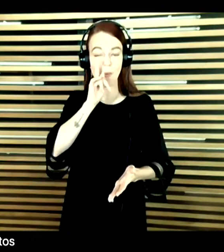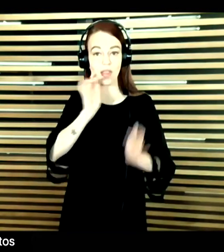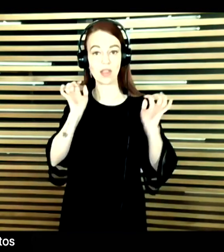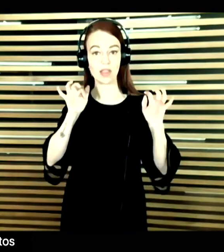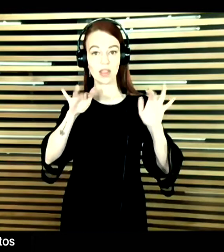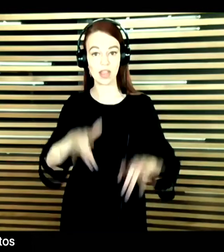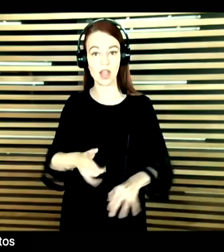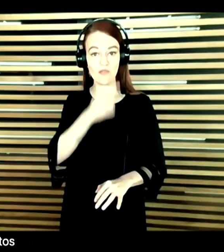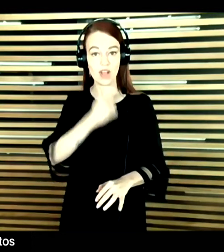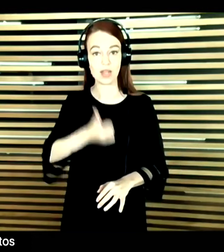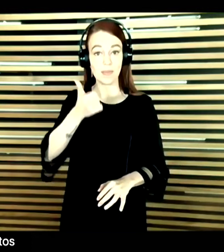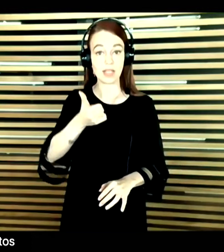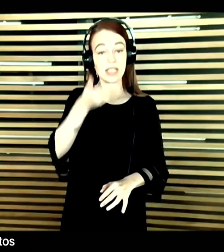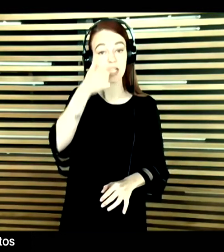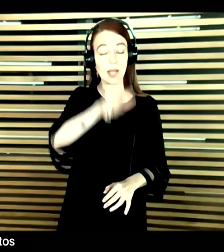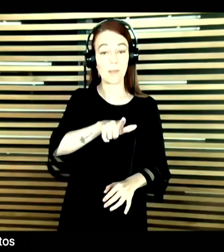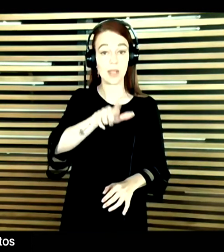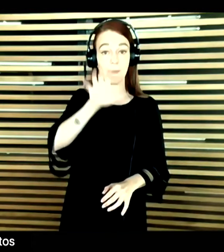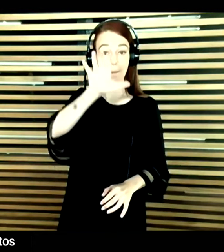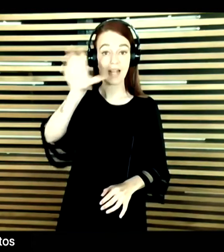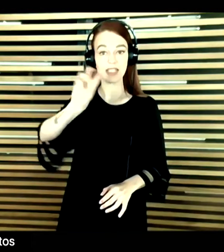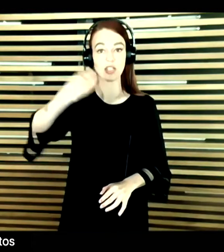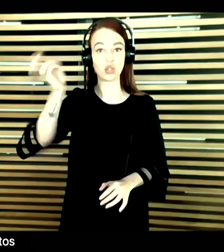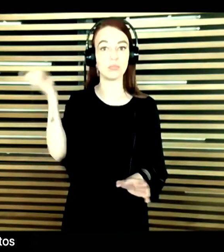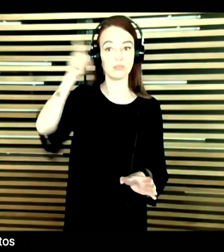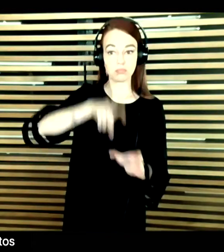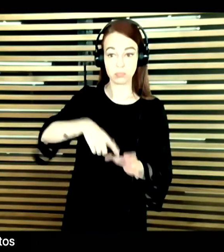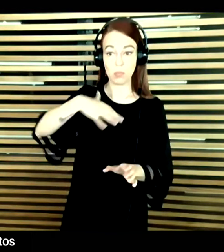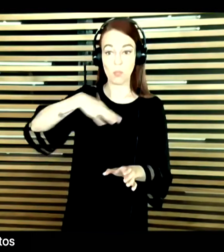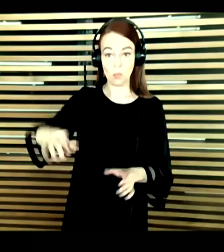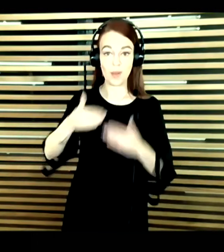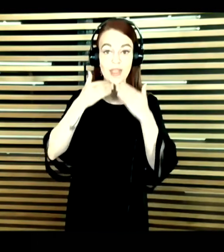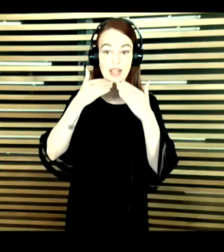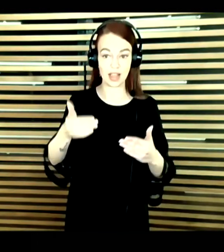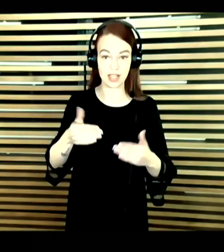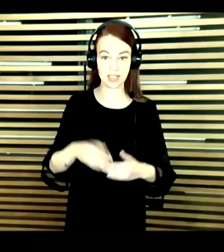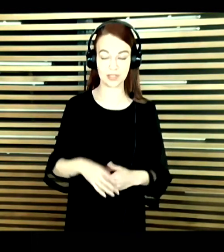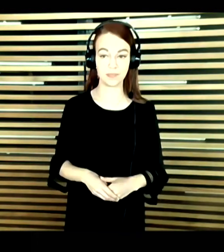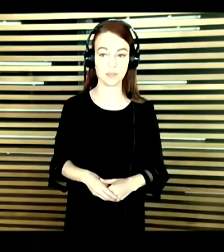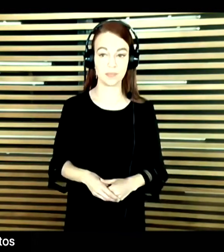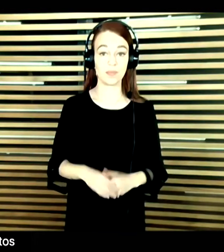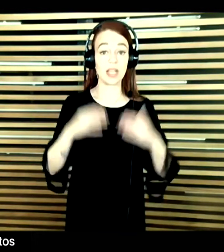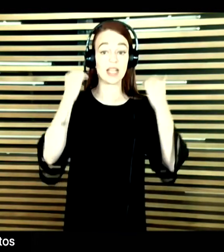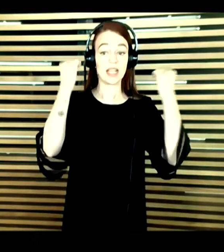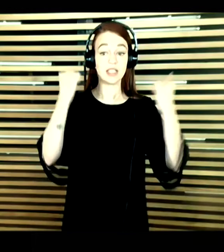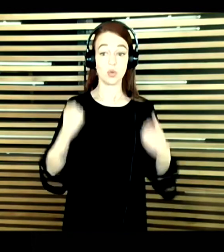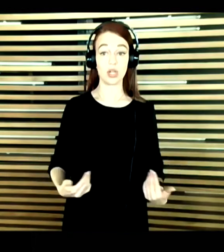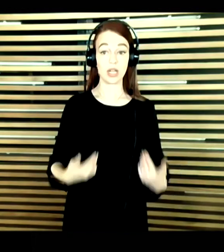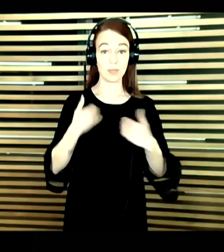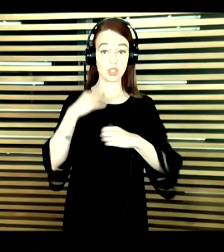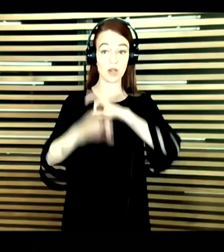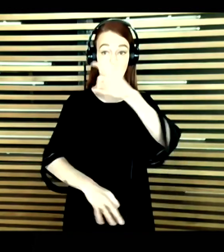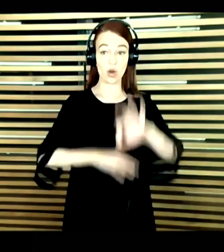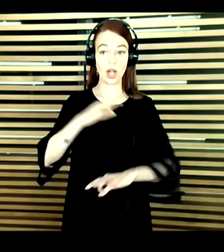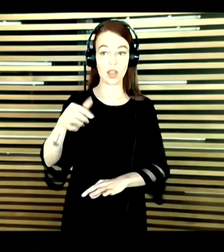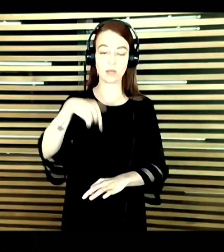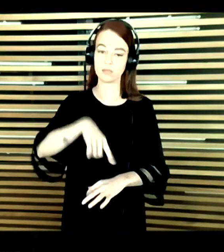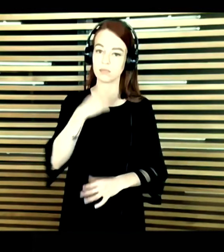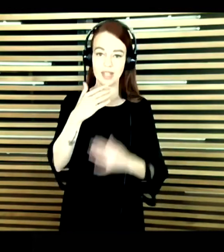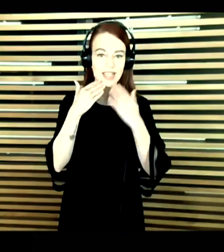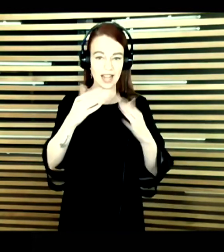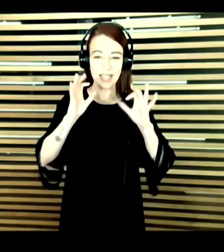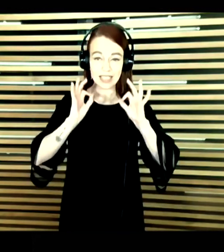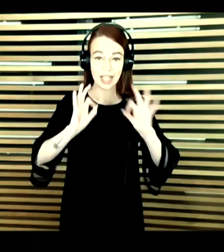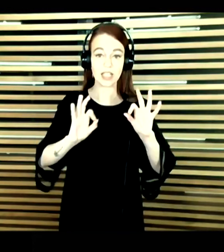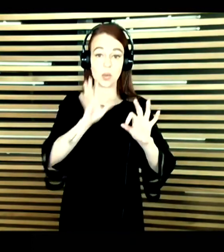participación de personas de áreas geográficas lejanas. Las instituciones que organizamos las jornadas os agradecemos muy especialmente